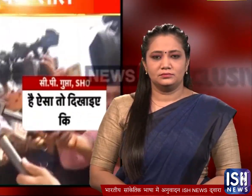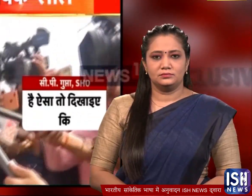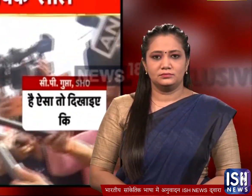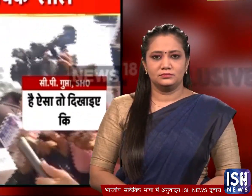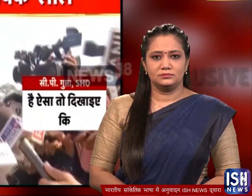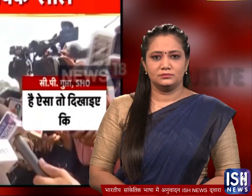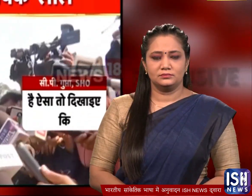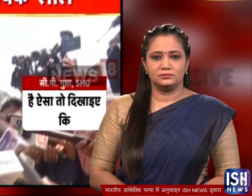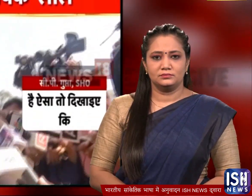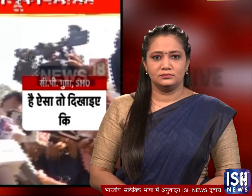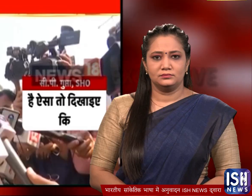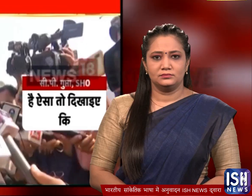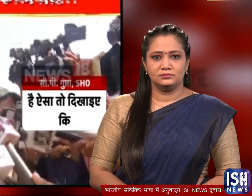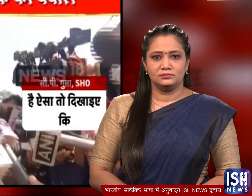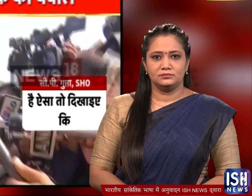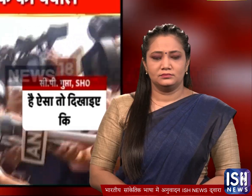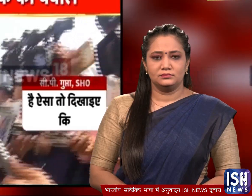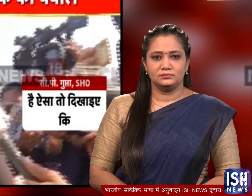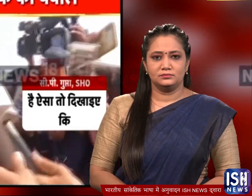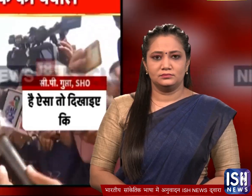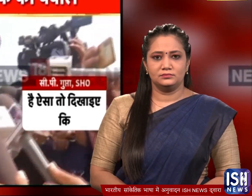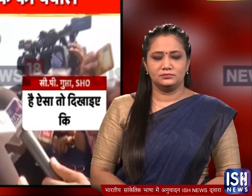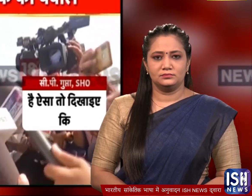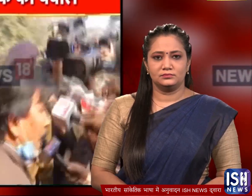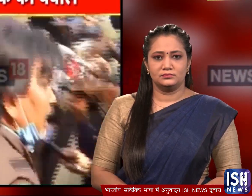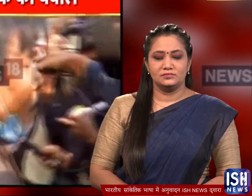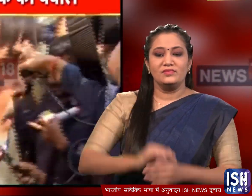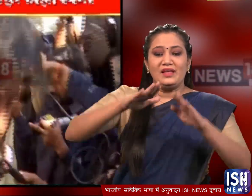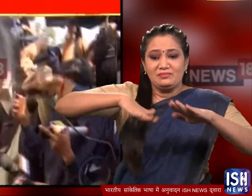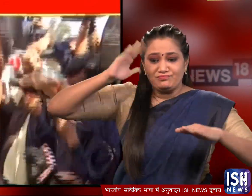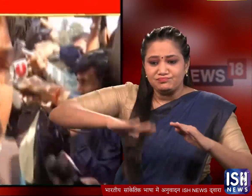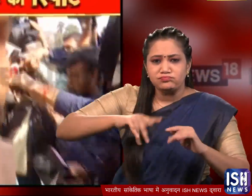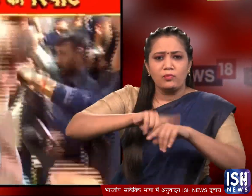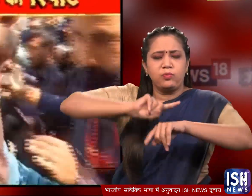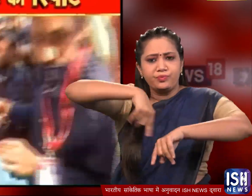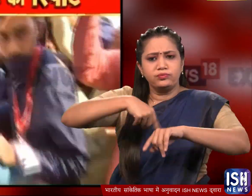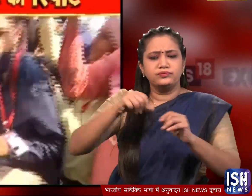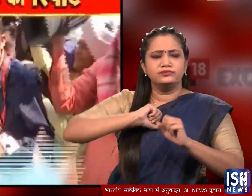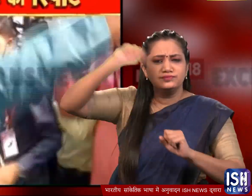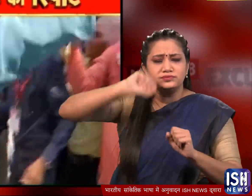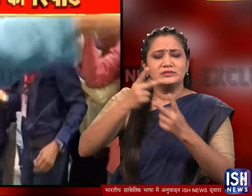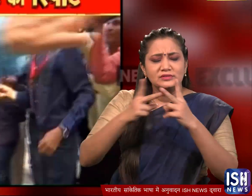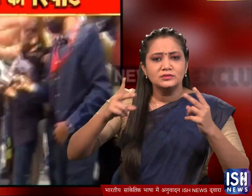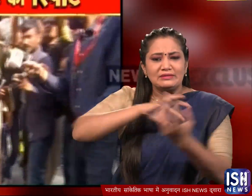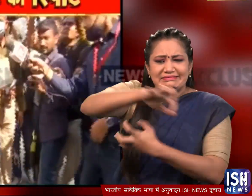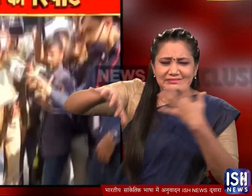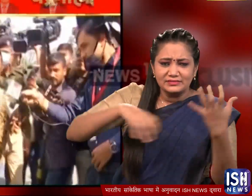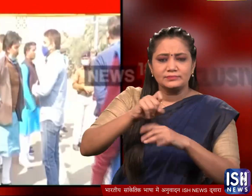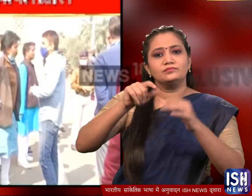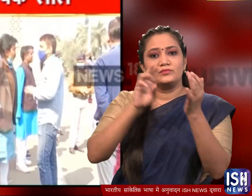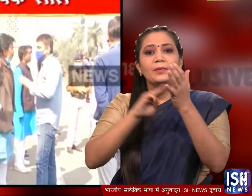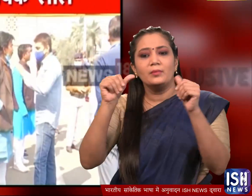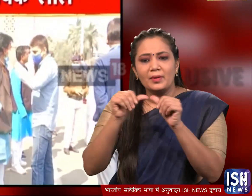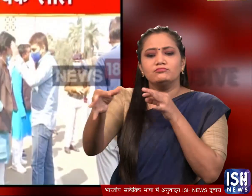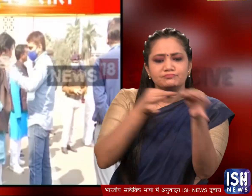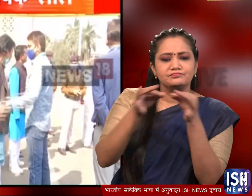बिल्कुल बिल्कुल, अगर है ऐसा तो दिखाइए। बिल्कुल। विधानसभा के बाहर काफी देर तक हंगामा होता रहा। हालांकि बाद में धरने पर